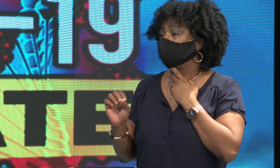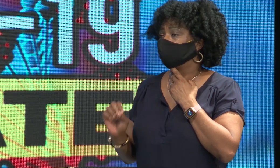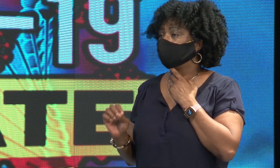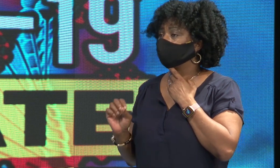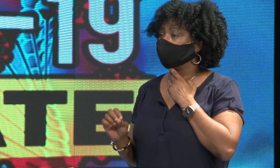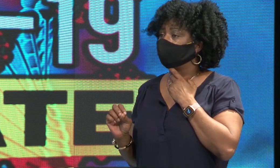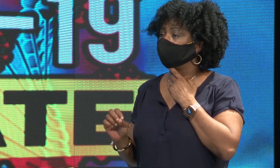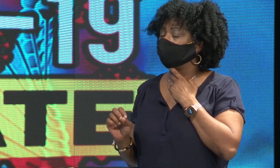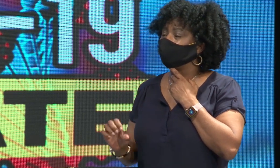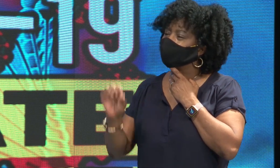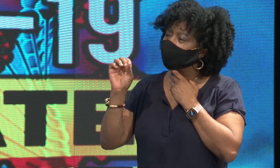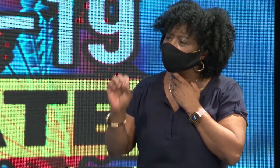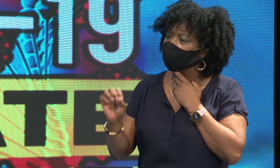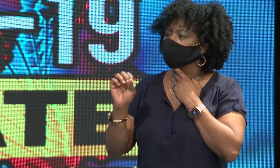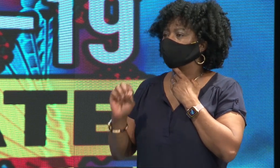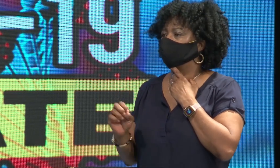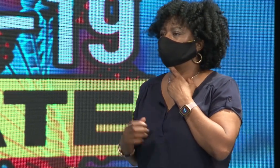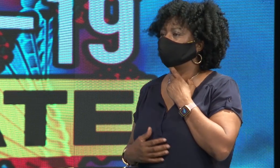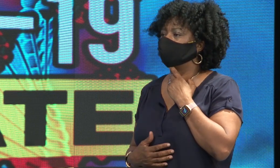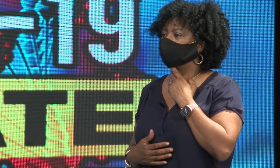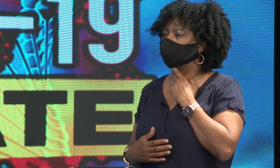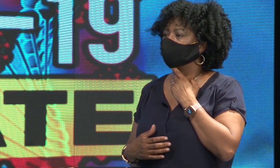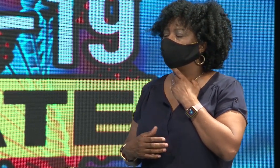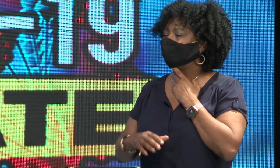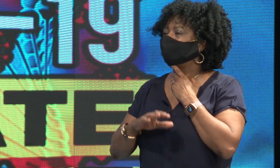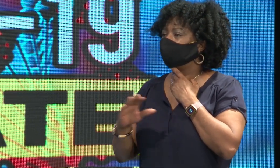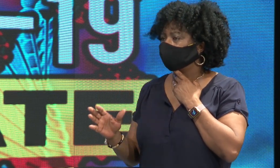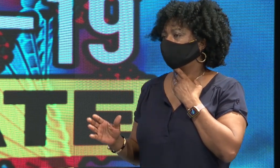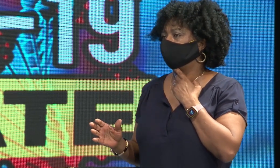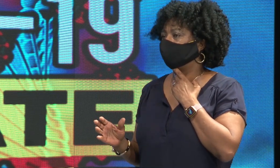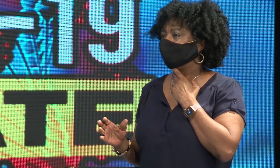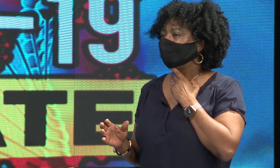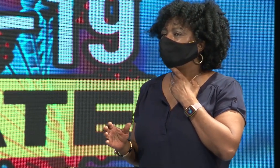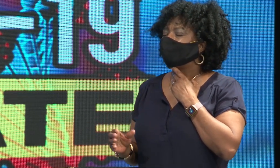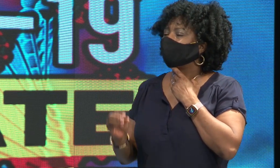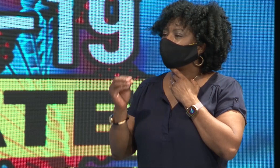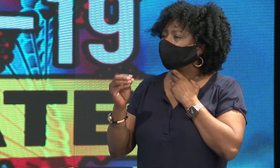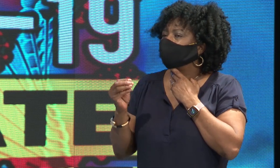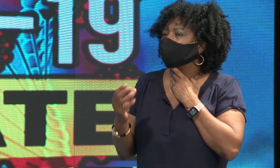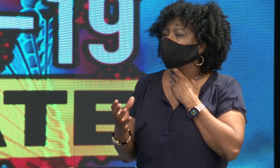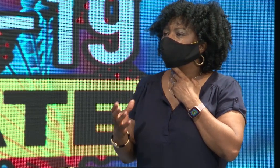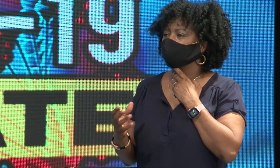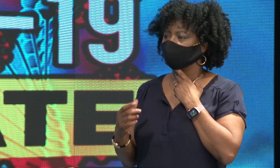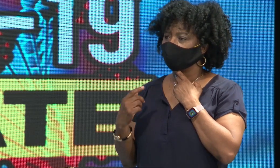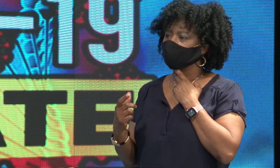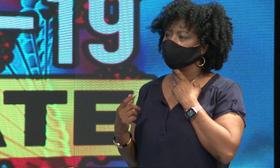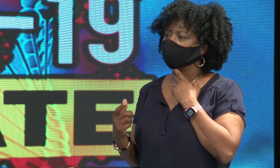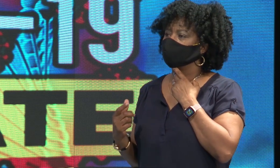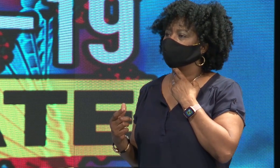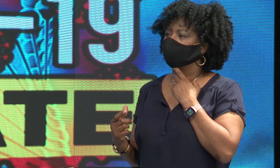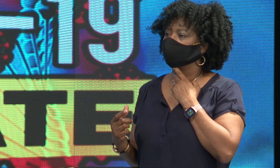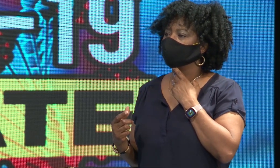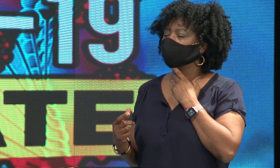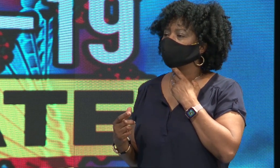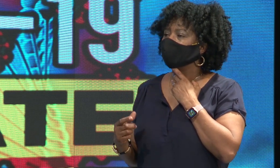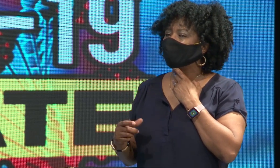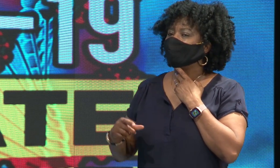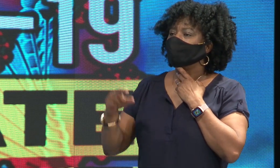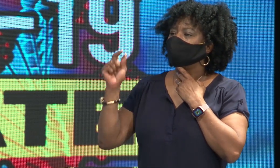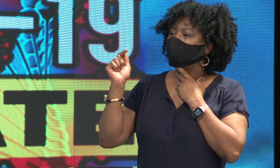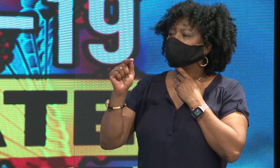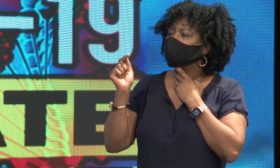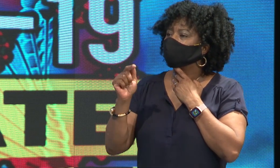niemand is die de machines weet te bedienen, als er niemand is die ons weet te verzorgen, dan houdt het op. Absoluut. En ik wil heel graag dat mensen dat beseffen. Mm-hmm.